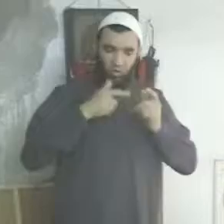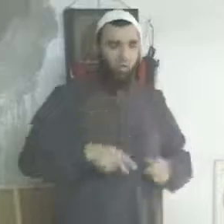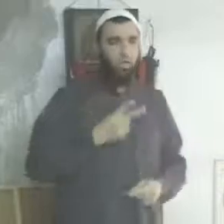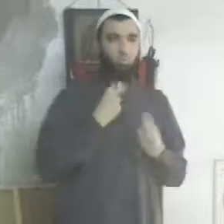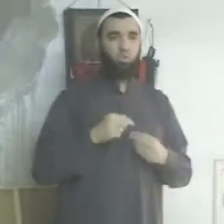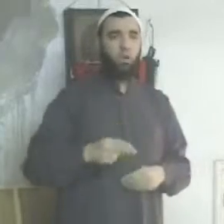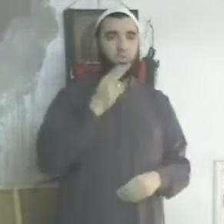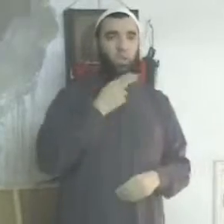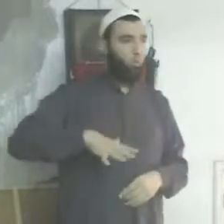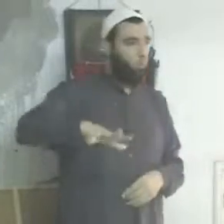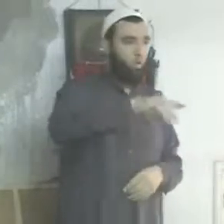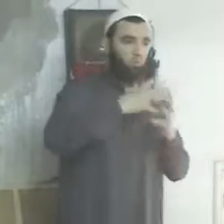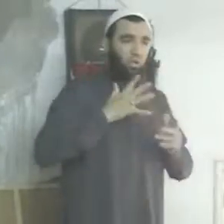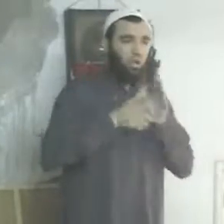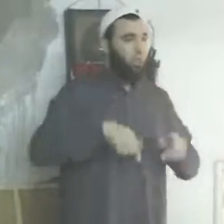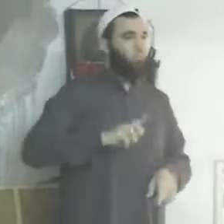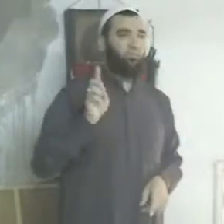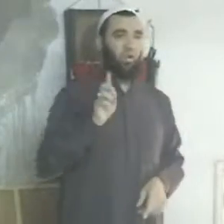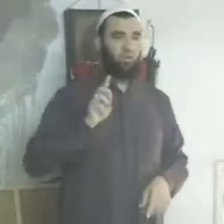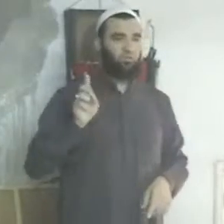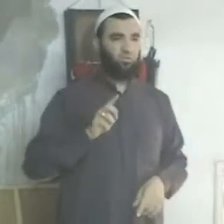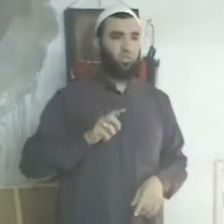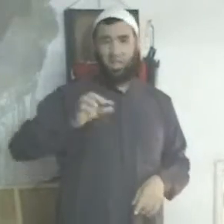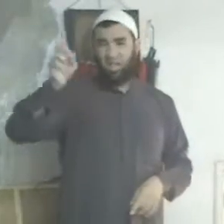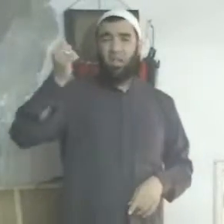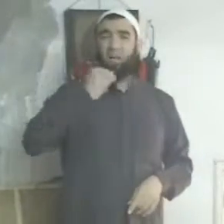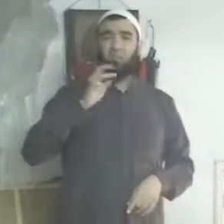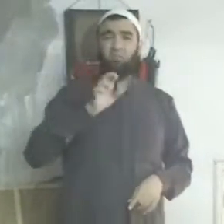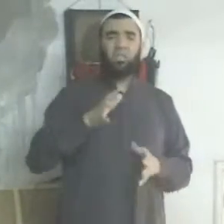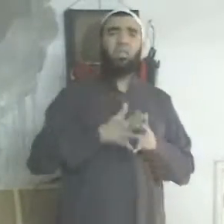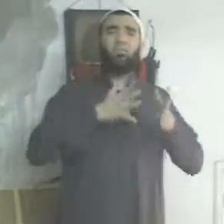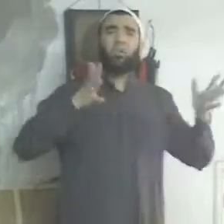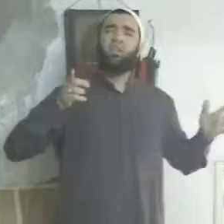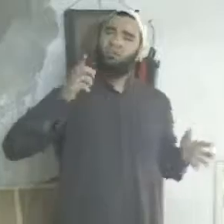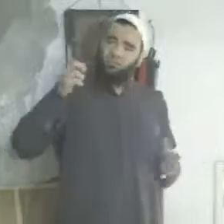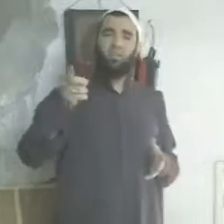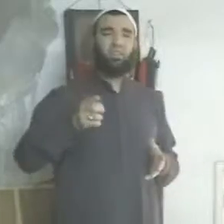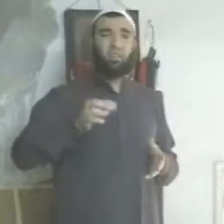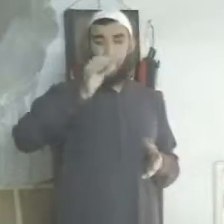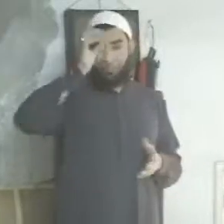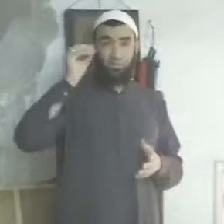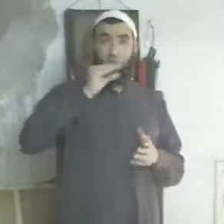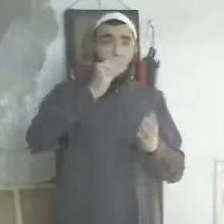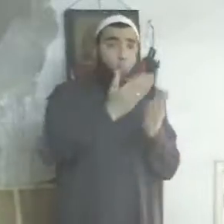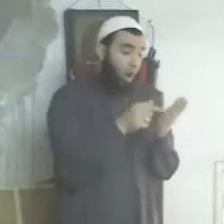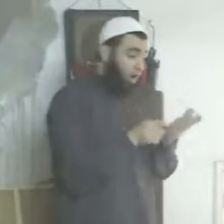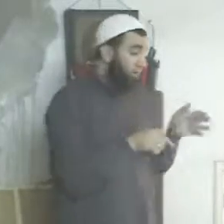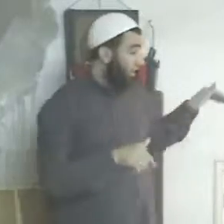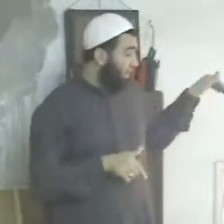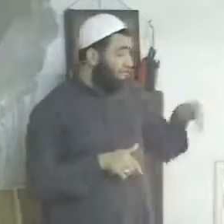من عند غير الله لوجدوا فيه اختلافا كثيرا. ولا زال القرآن